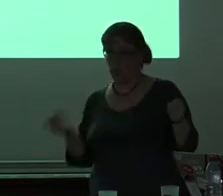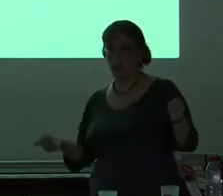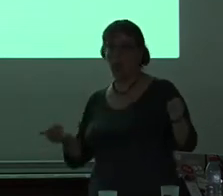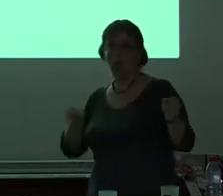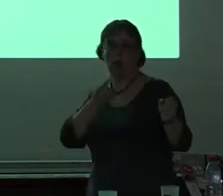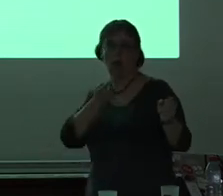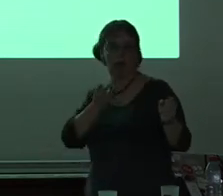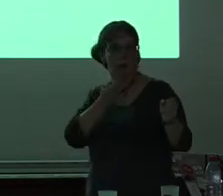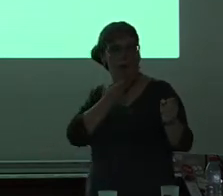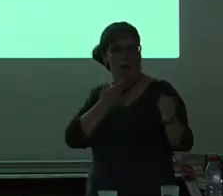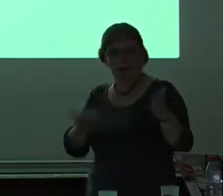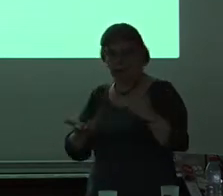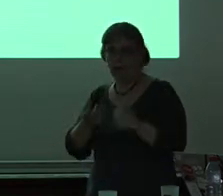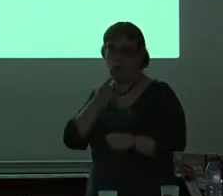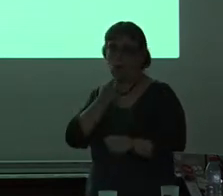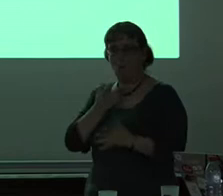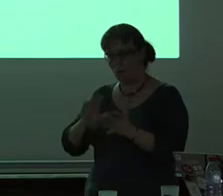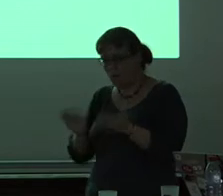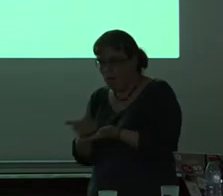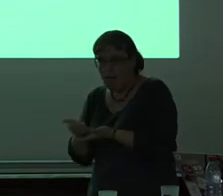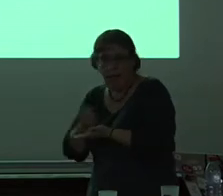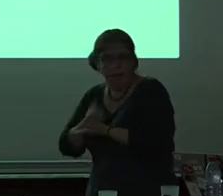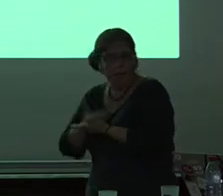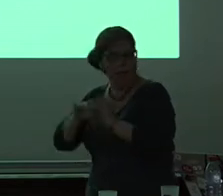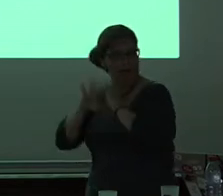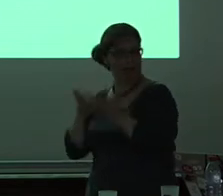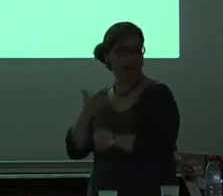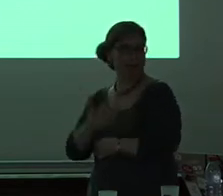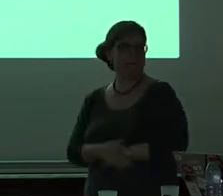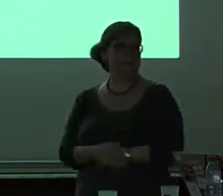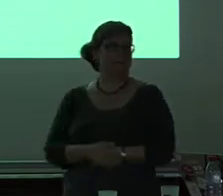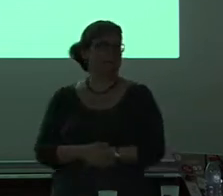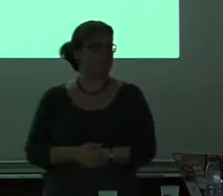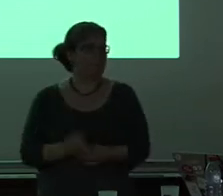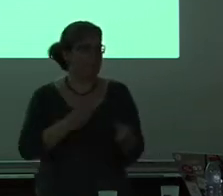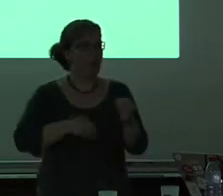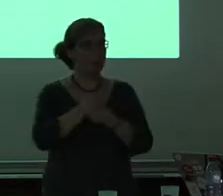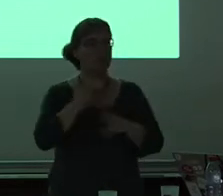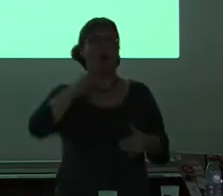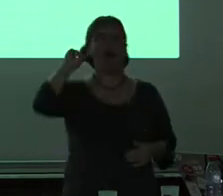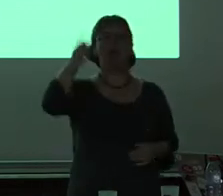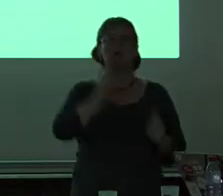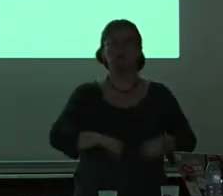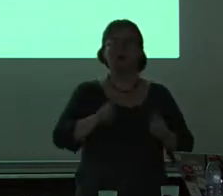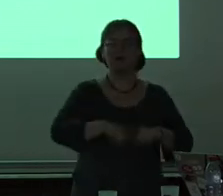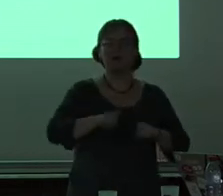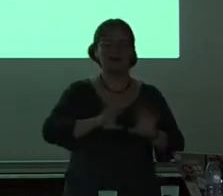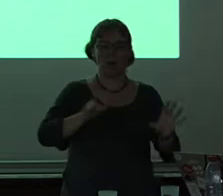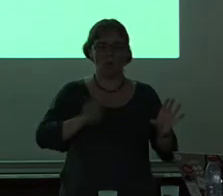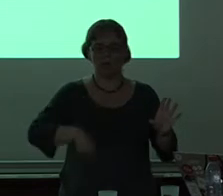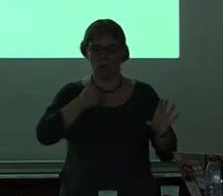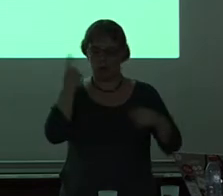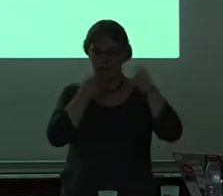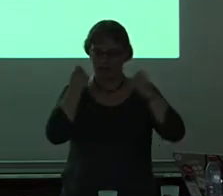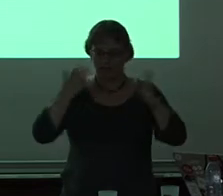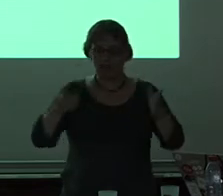Et enfin, le fait de sortir de ma zone de confort. Chacun de mes cours m'a obligée à expliquer les concepts d'une autre manière.